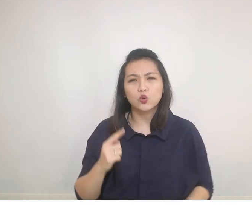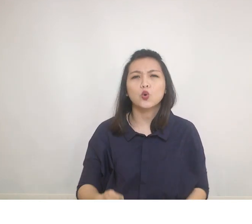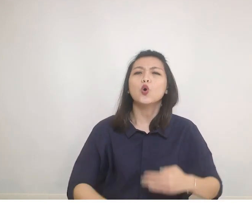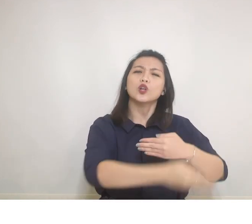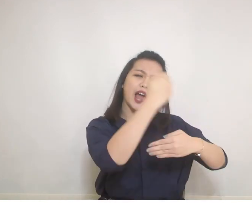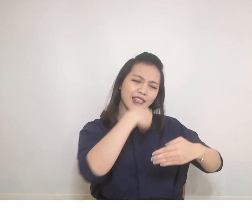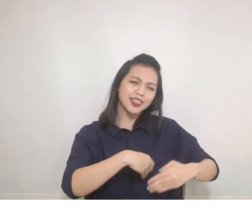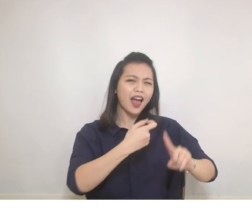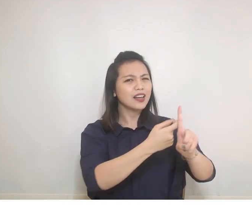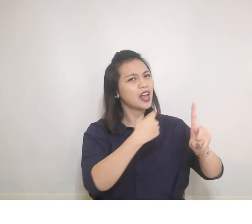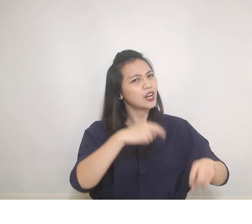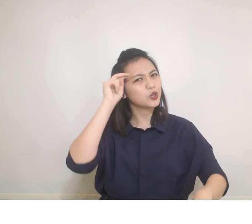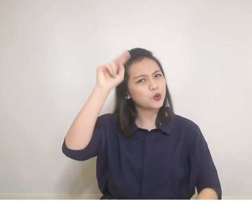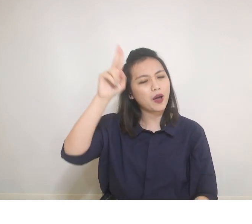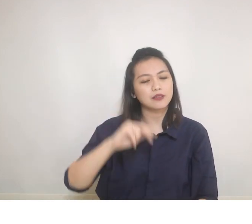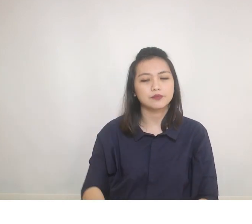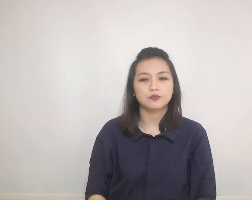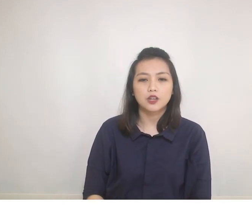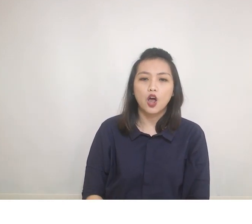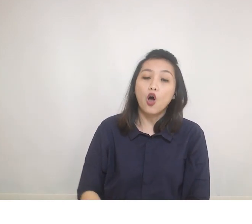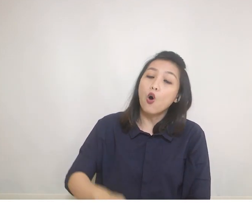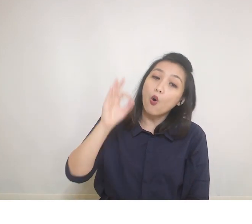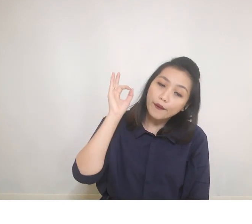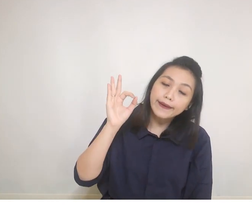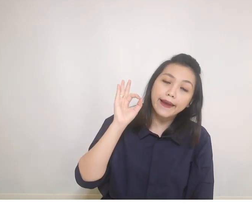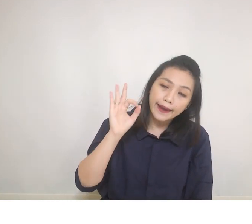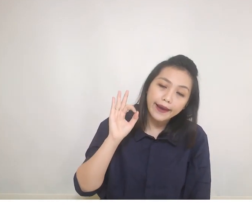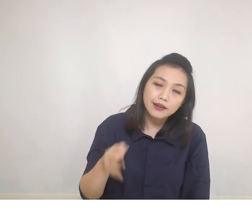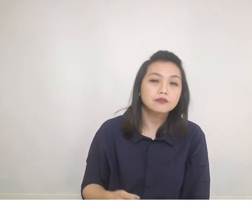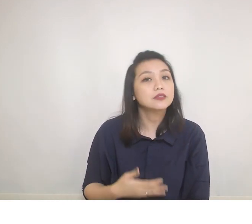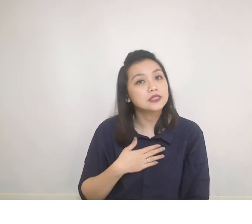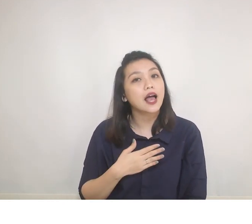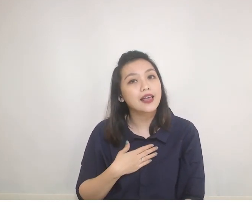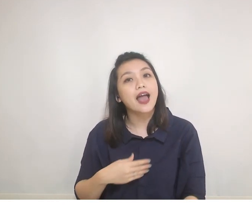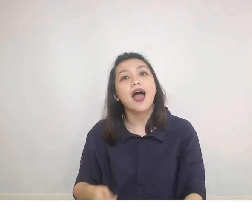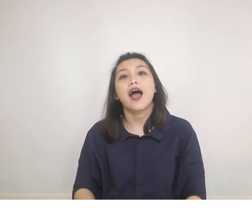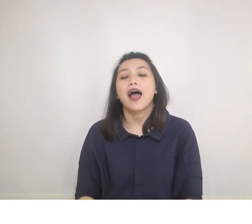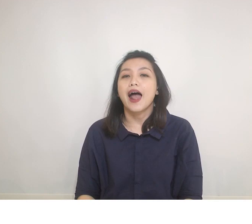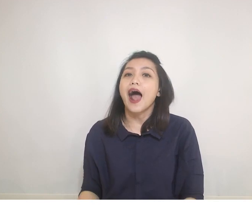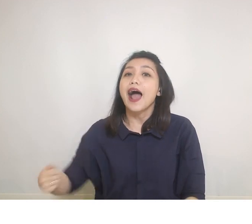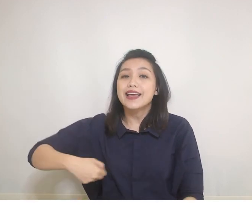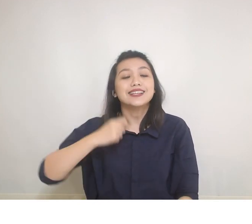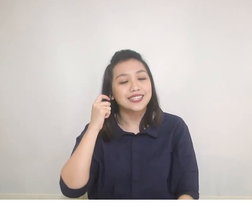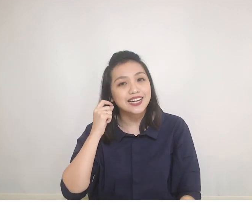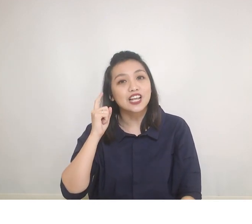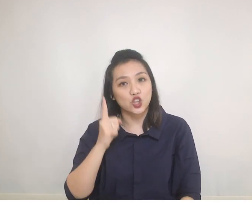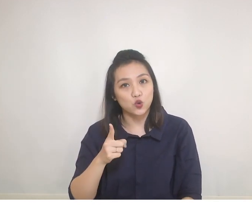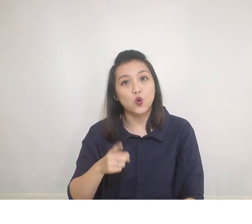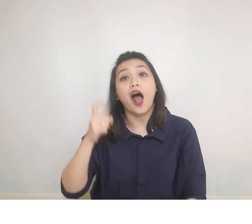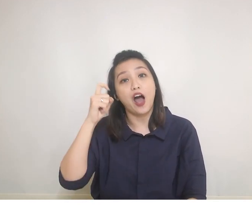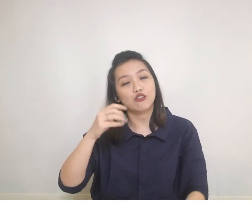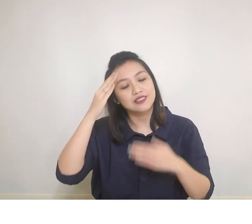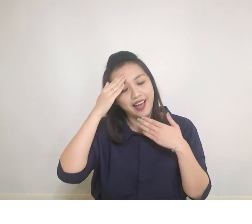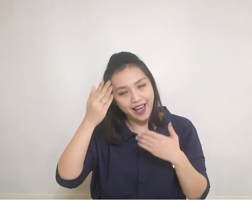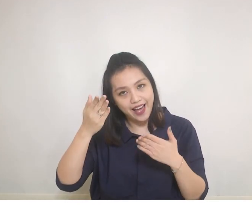tanya kepada saya dengan 2 tujuan yang kelihatannya sangat amat mulia ya. yang pertama adalah menciptakan lapangan